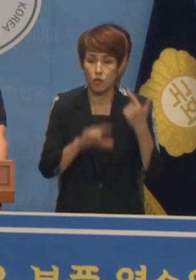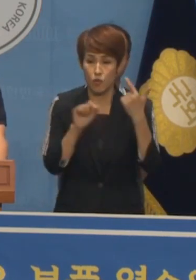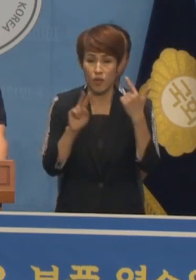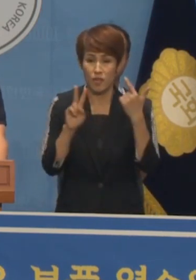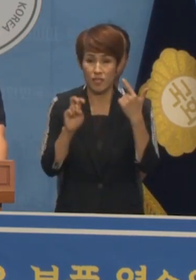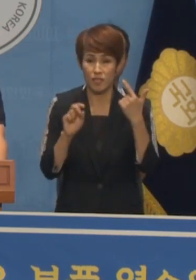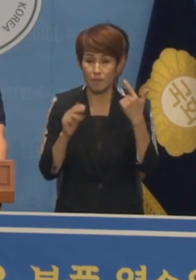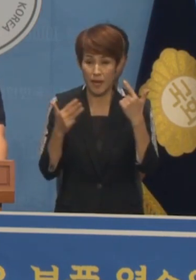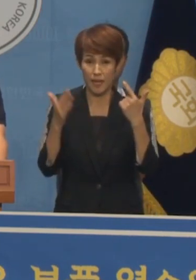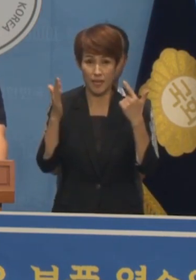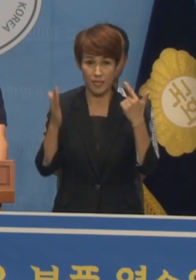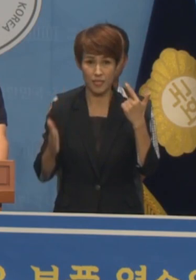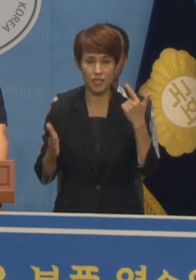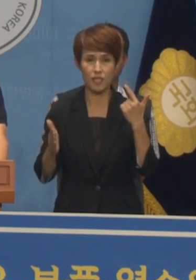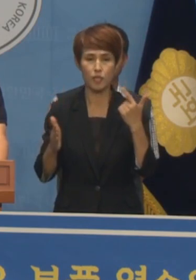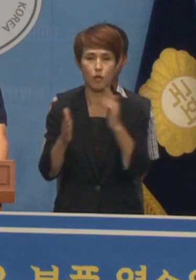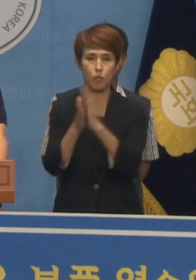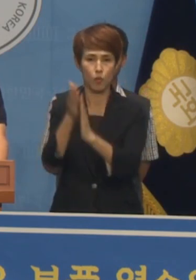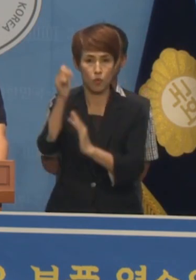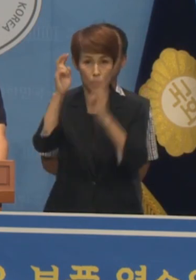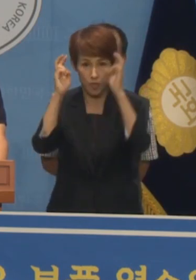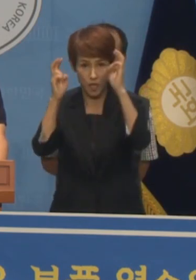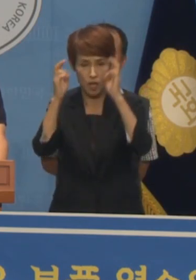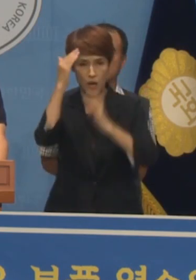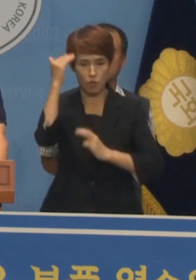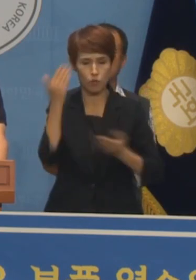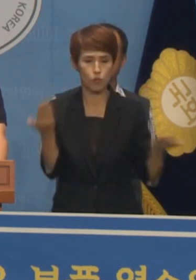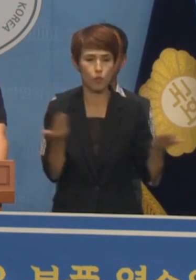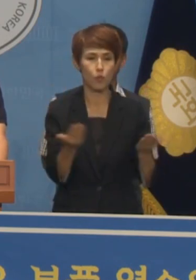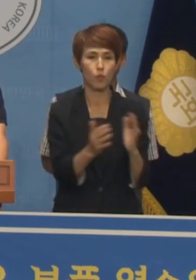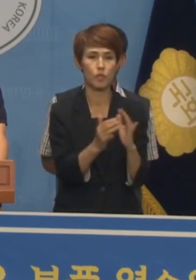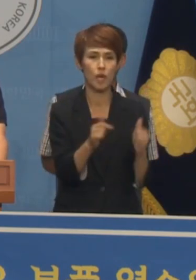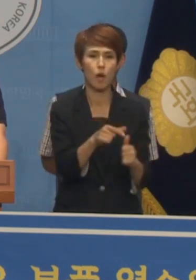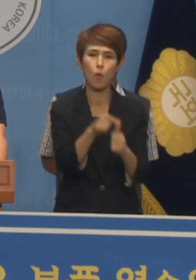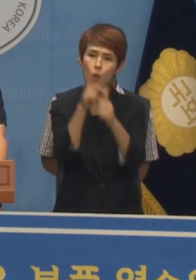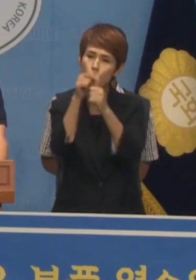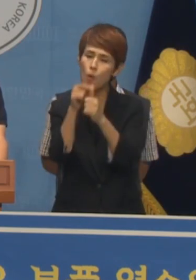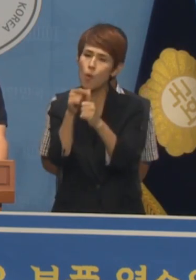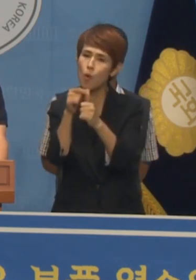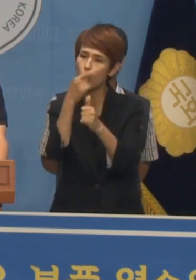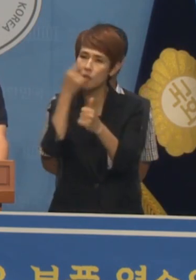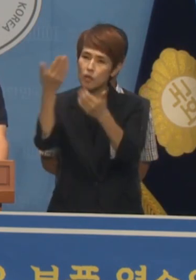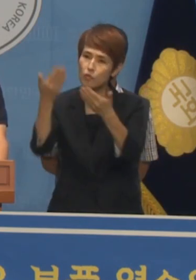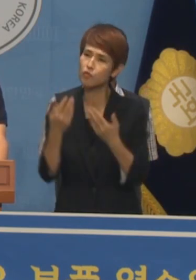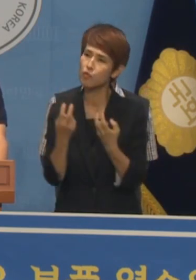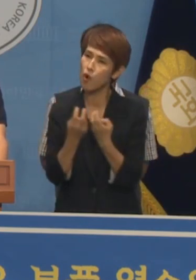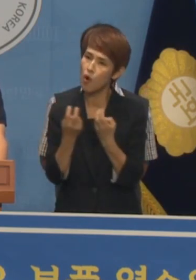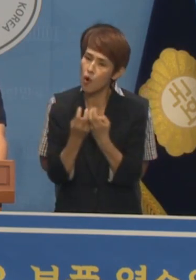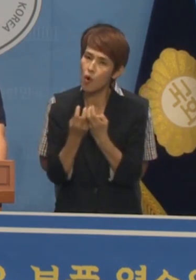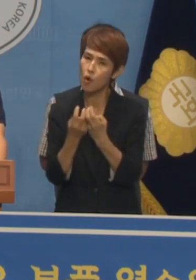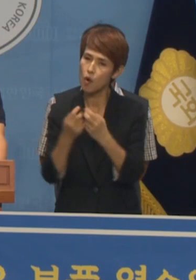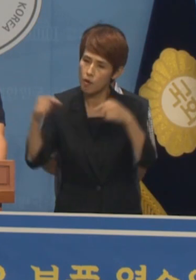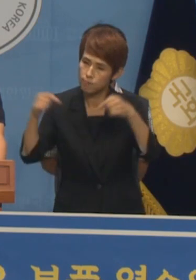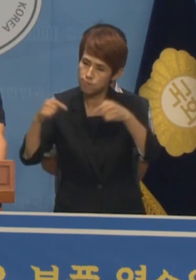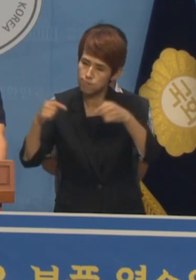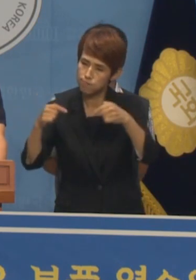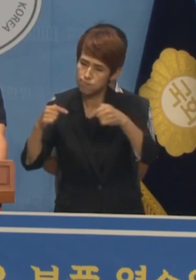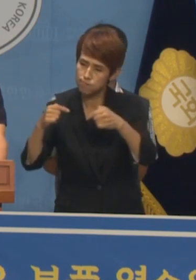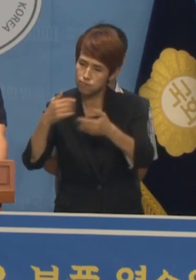28일까지 말레베어 본사와 한국 노동자들의 고용을 어떻게 보장할 것인가에 대해 5차례 협상을